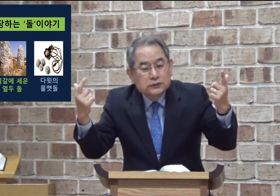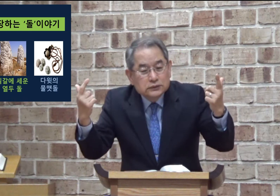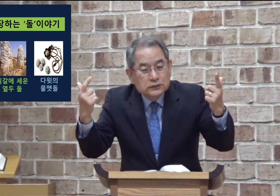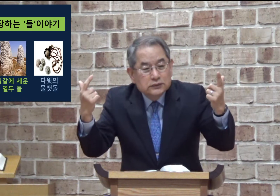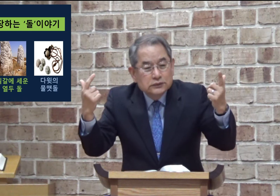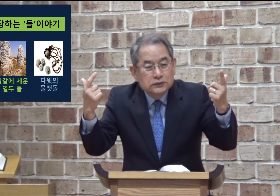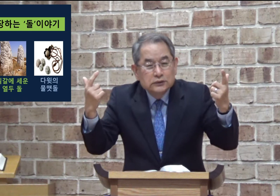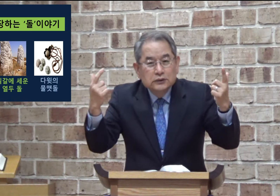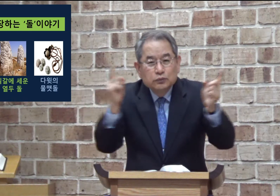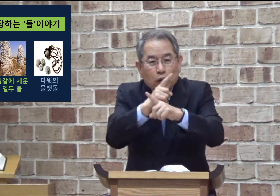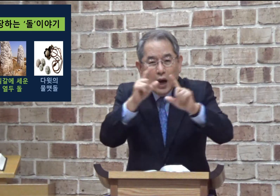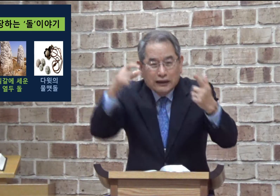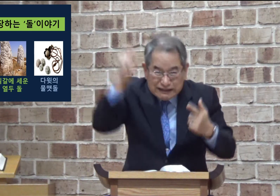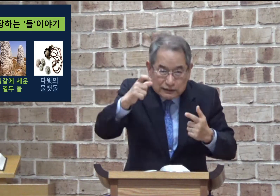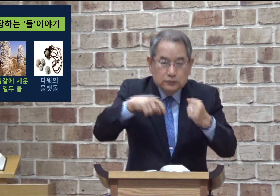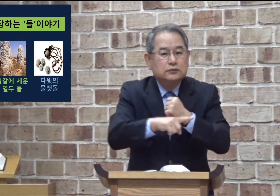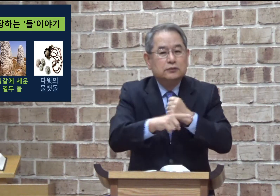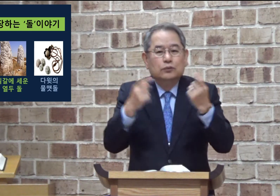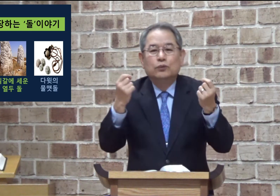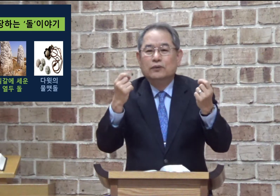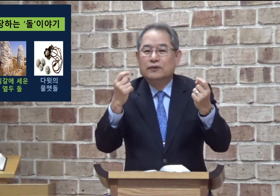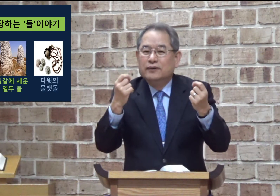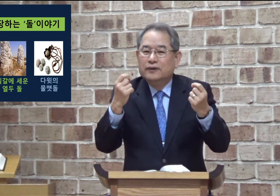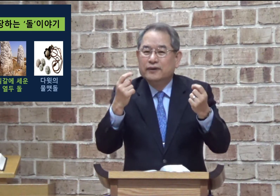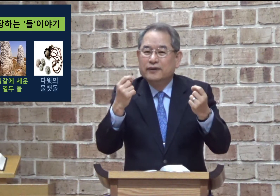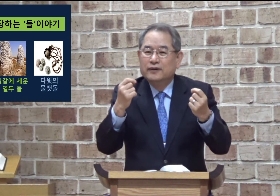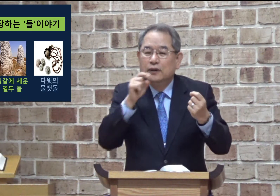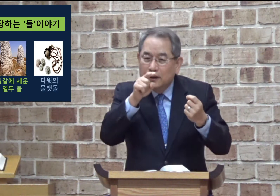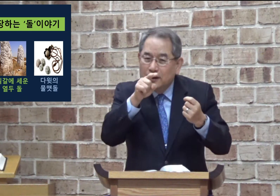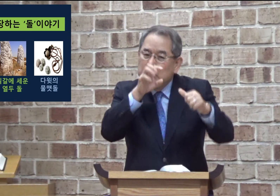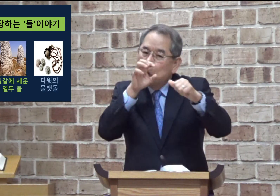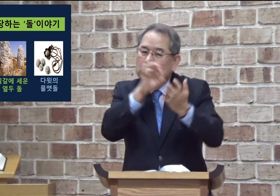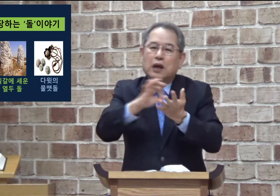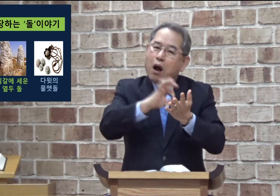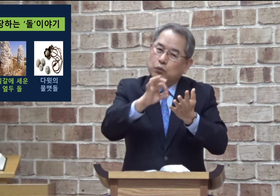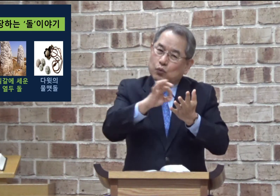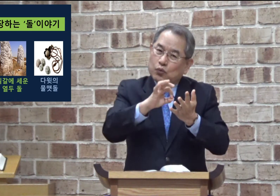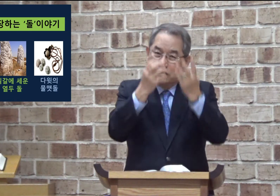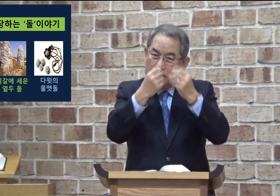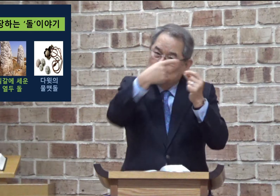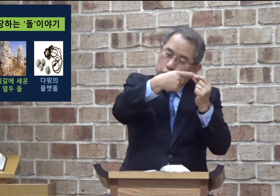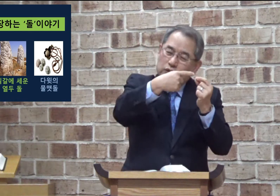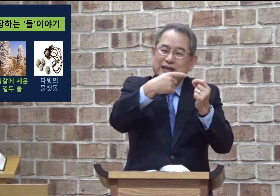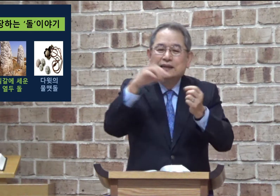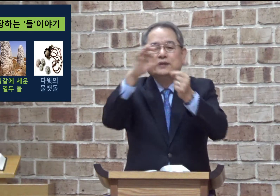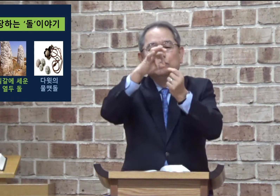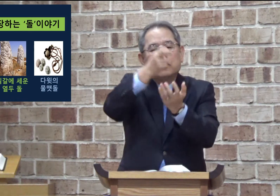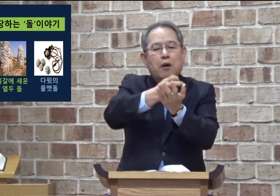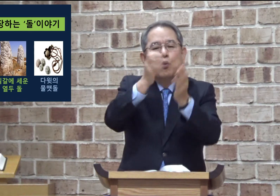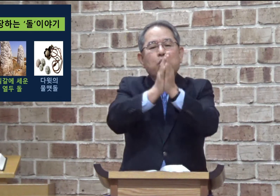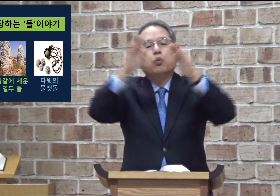돌이 있습니다. 십계명을 돌판에 새겼습니다. 하나님께서 십계명을 돌판에